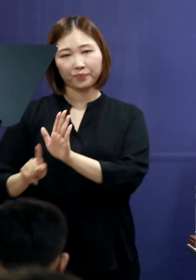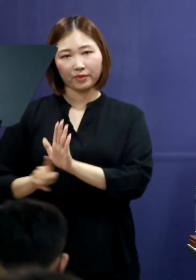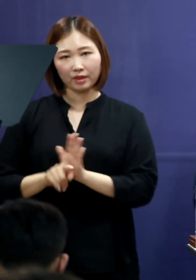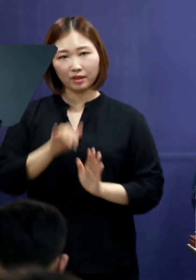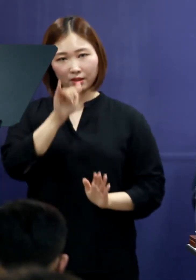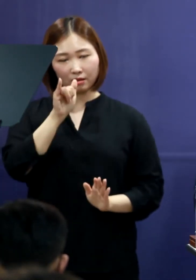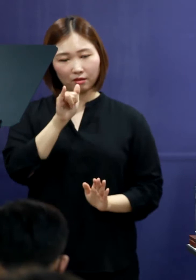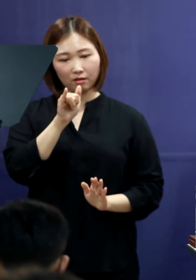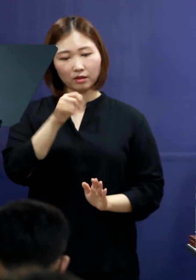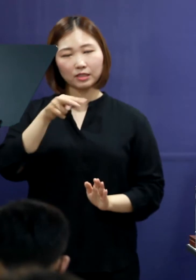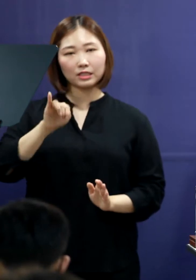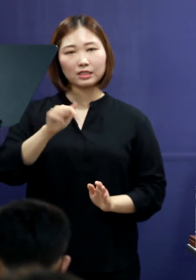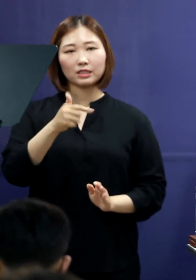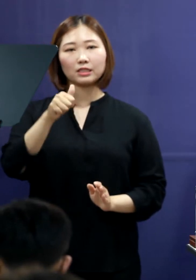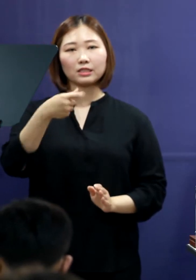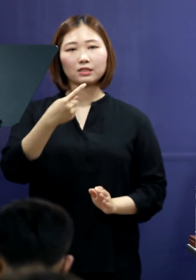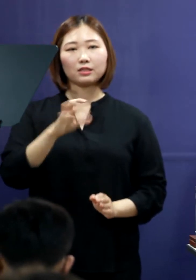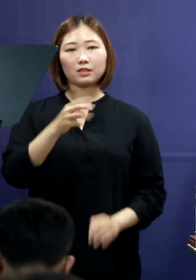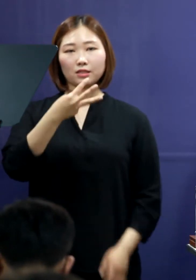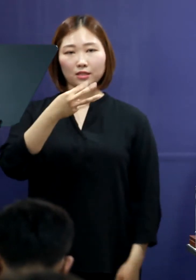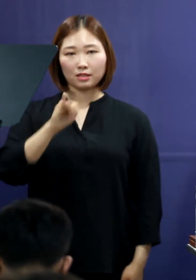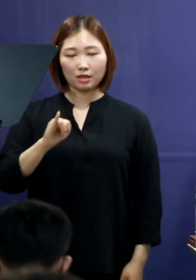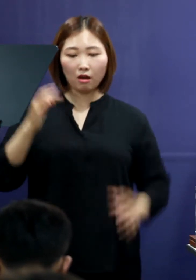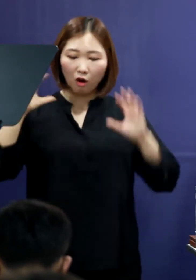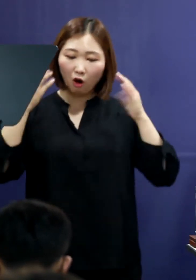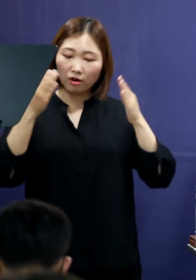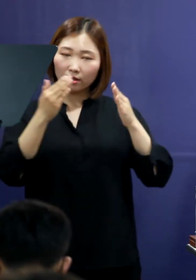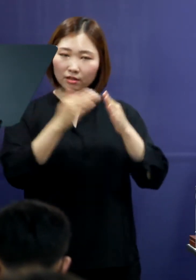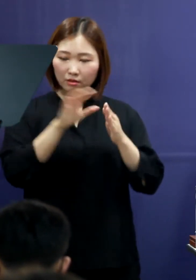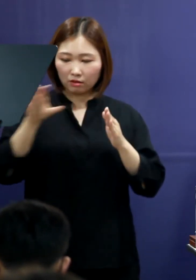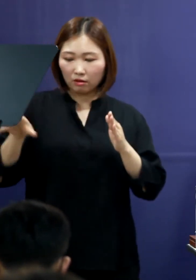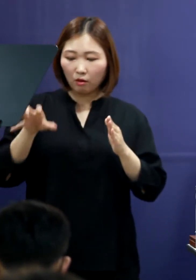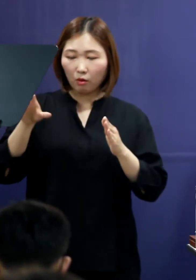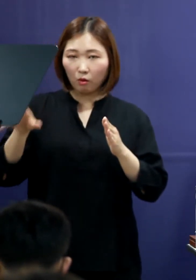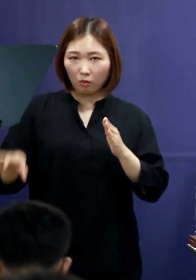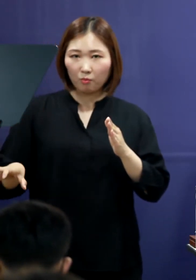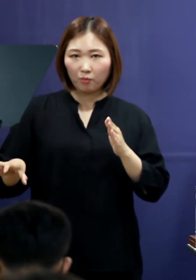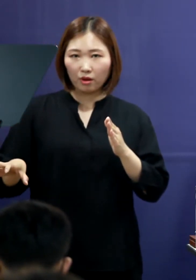신흥리 어린이 도서관 옆에 위치한 청춘관은 연면적